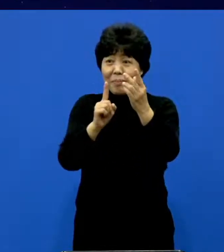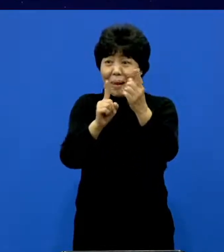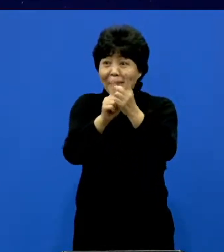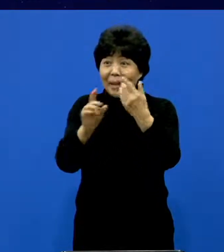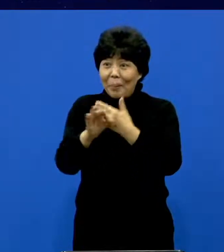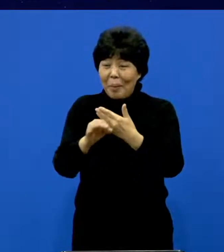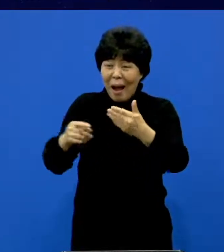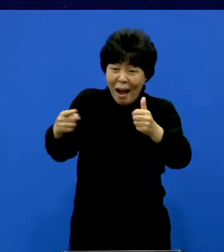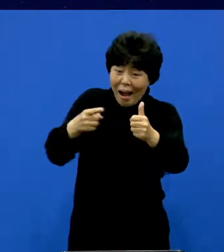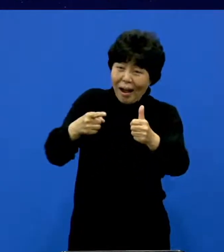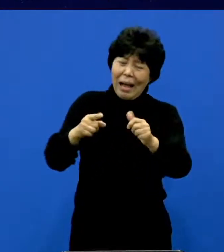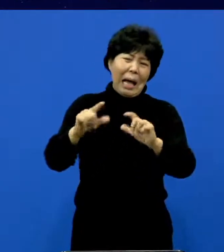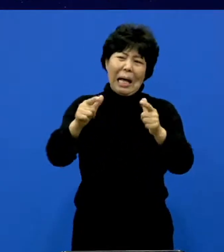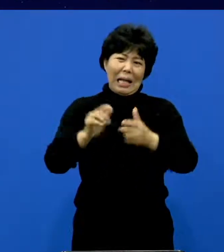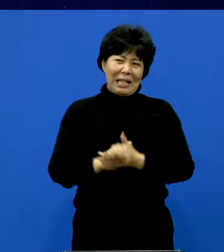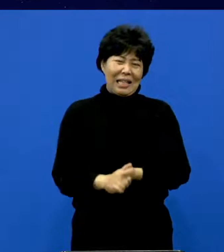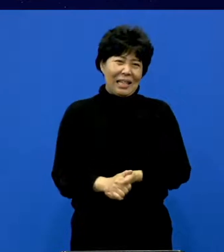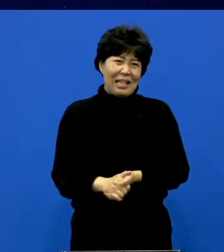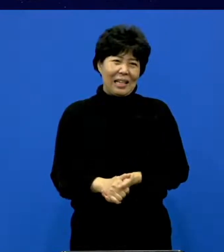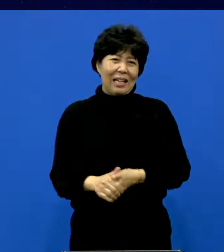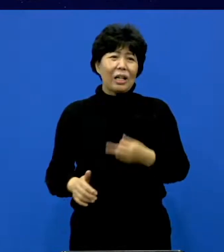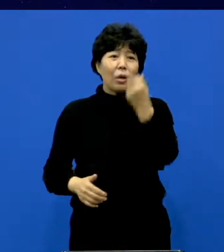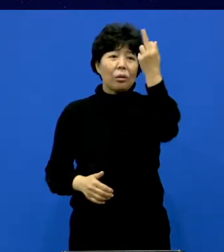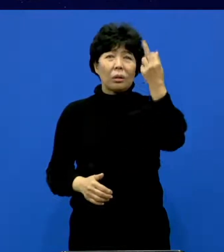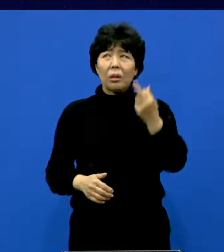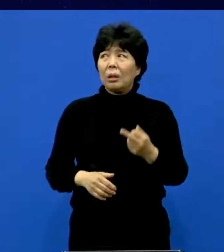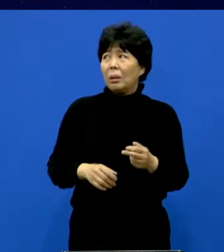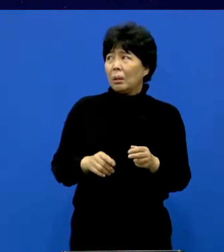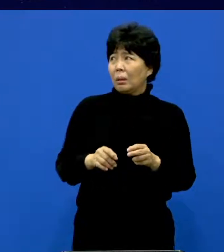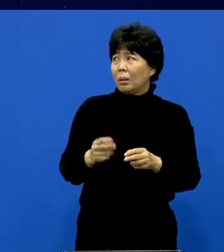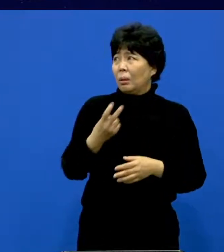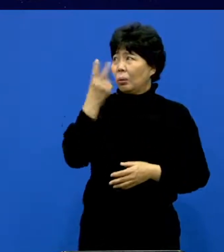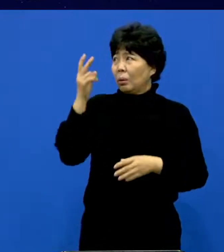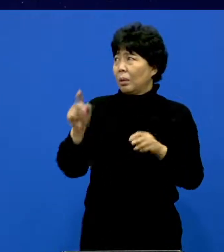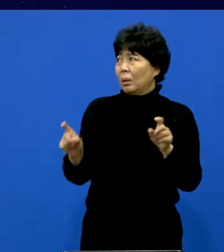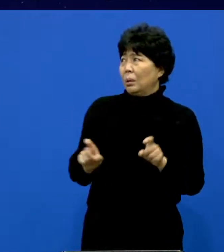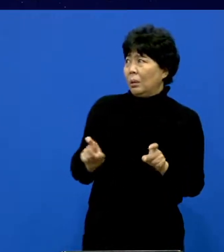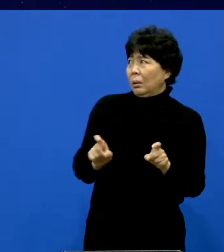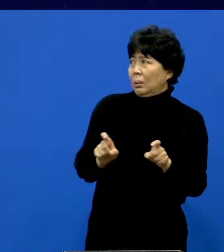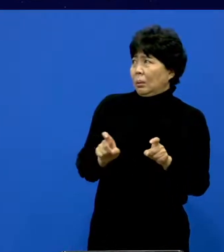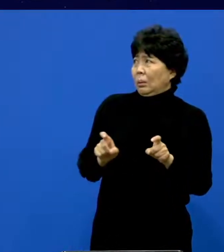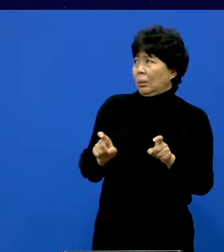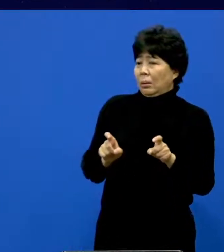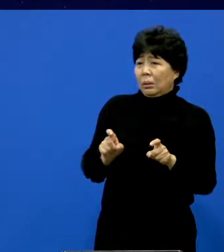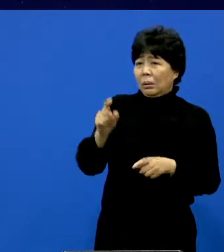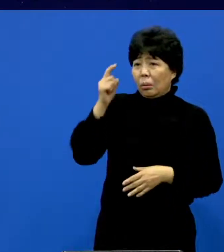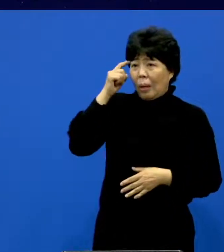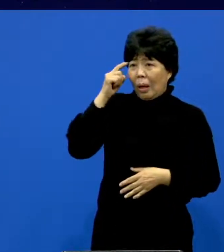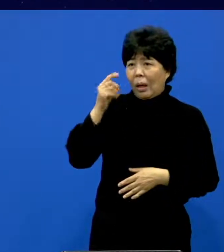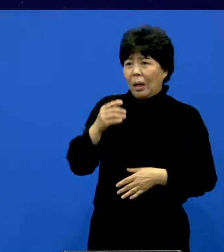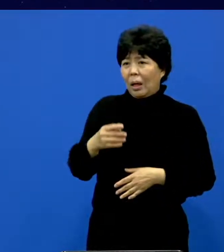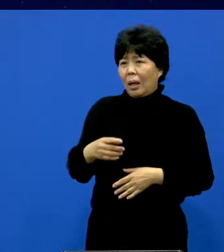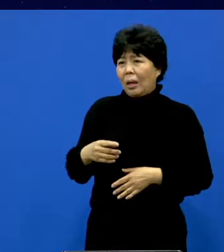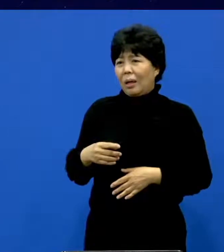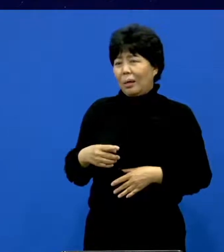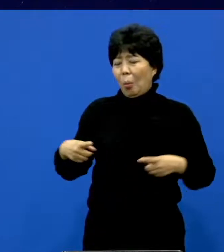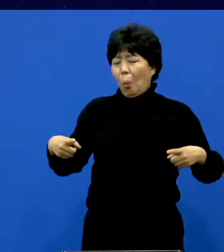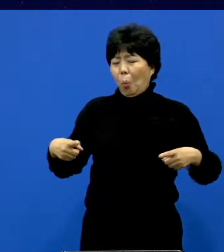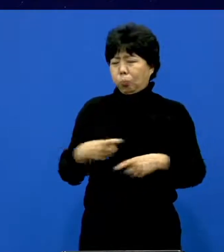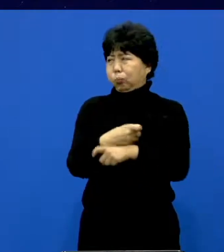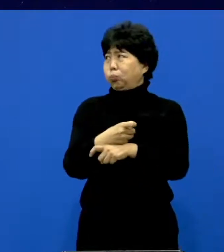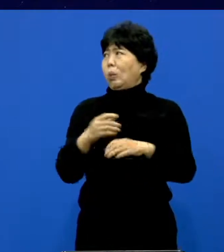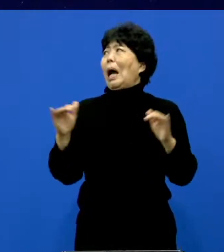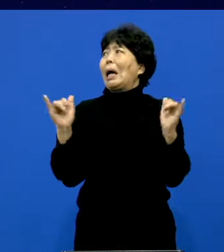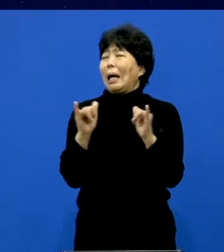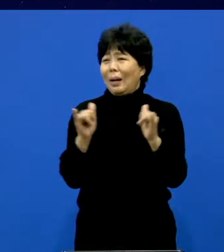이 요셉을 만난 형들이 부들부들 떨잖아요. 왜 떨어요? 이 복수의 원리를 알고 있기 때문에.